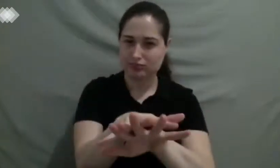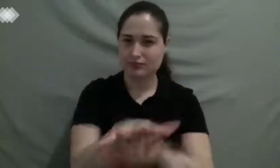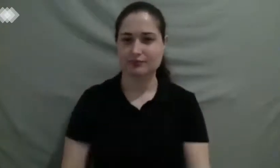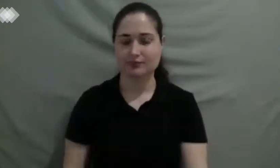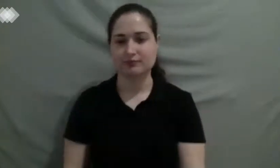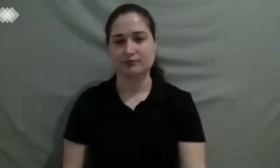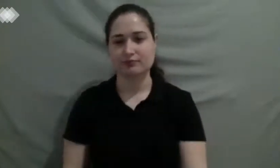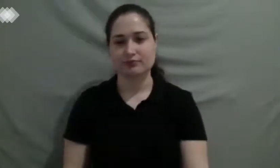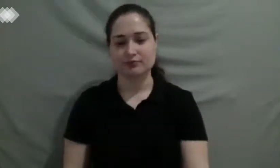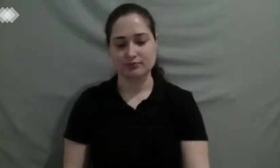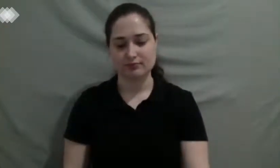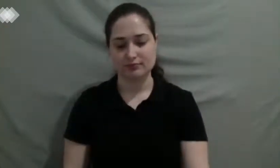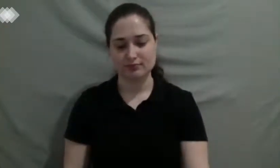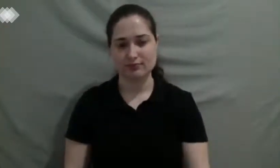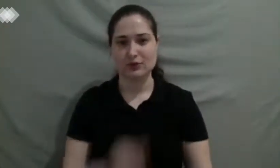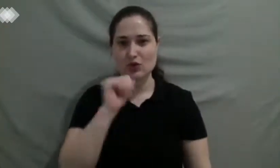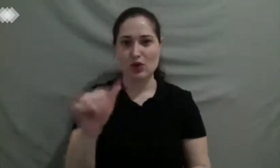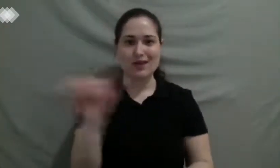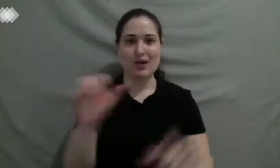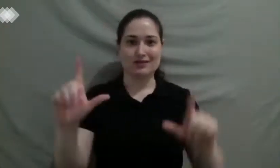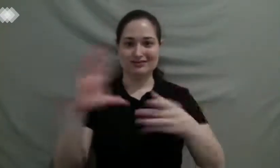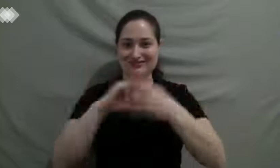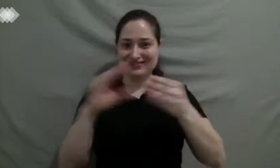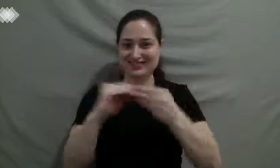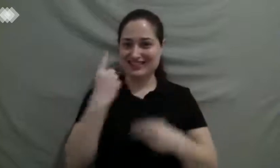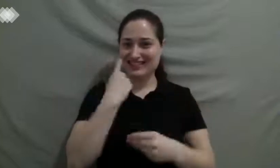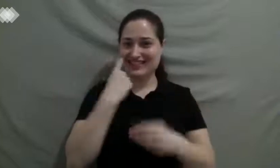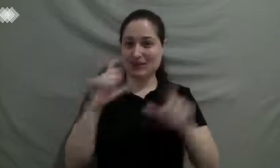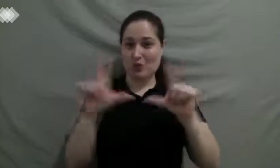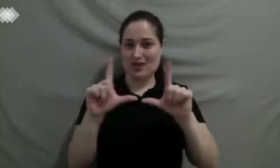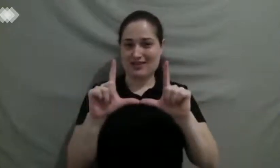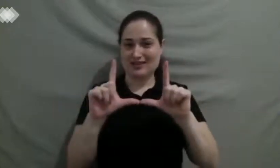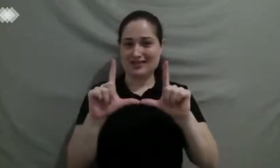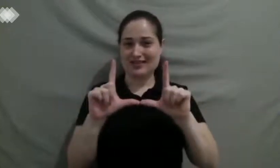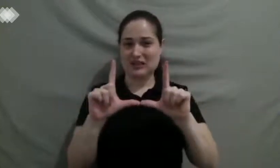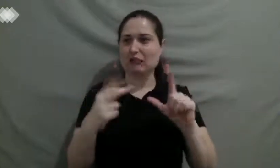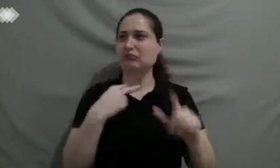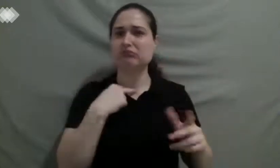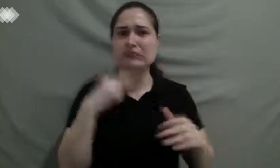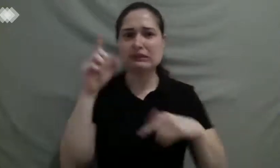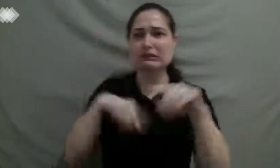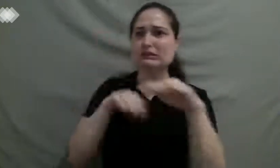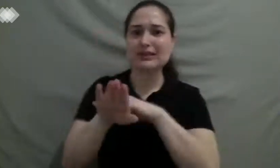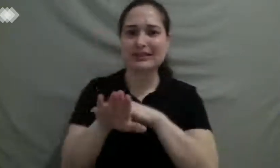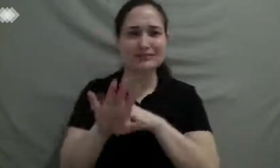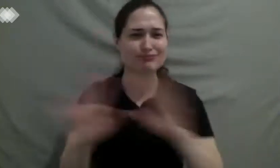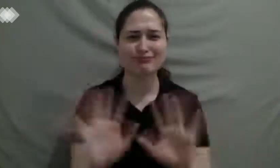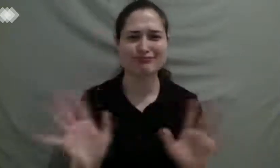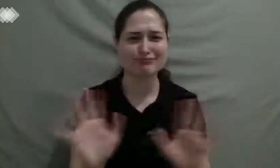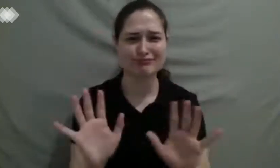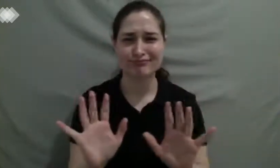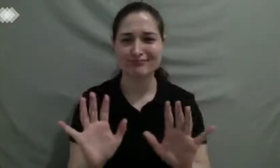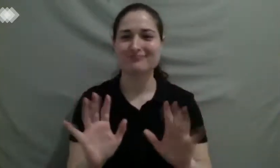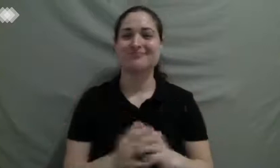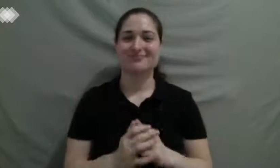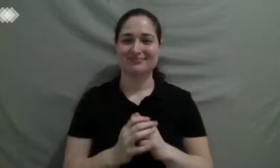Y que no le pase lo de Cuadrito, ¿verdad? Sino que él pueda también tener la puerta por